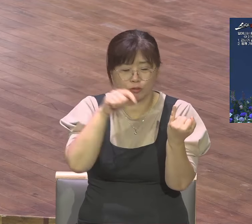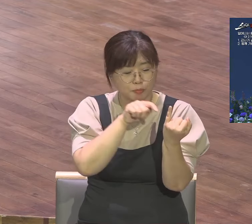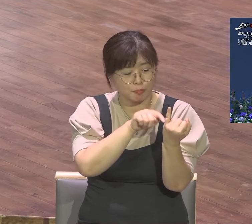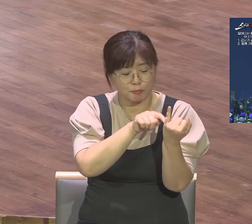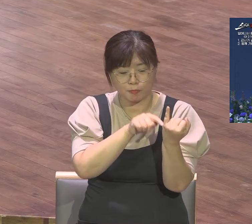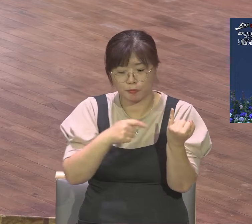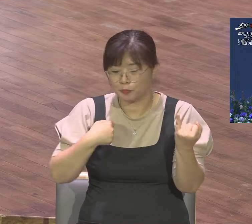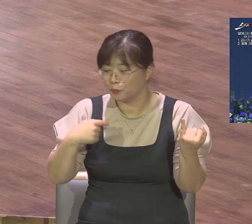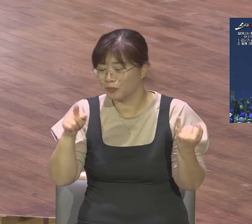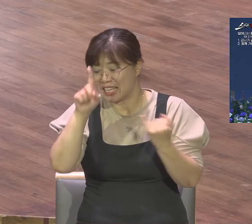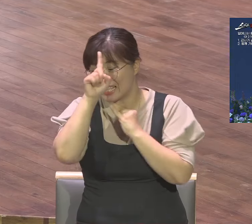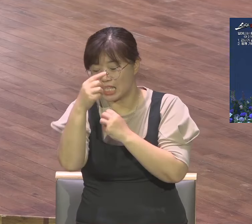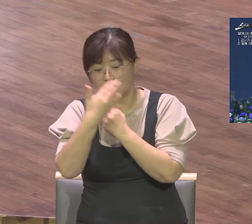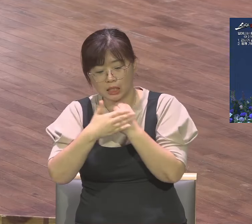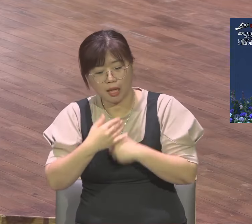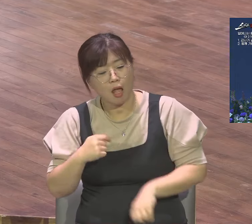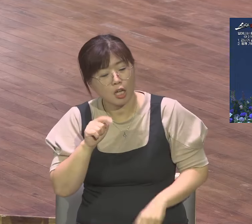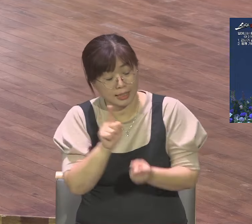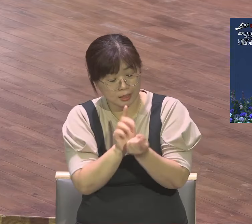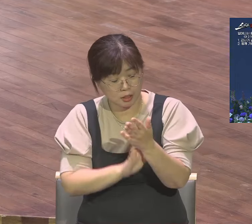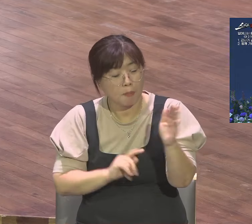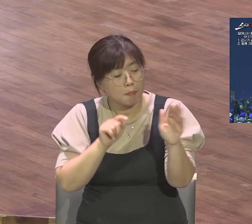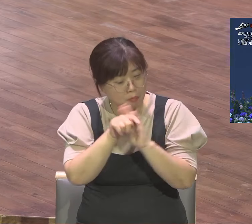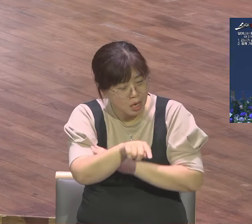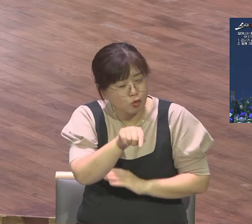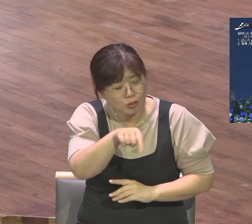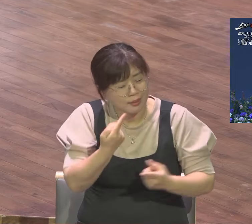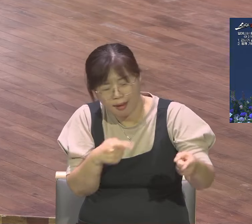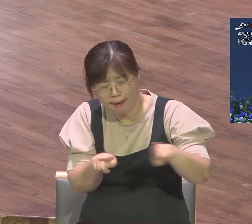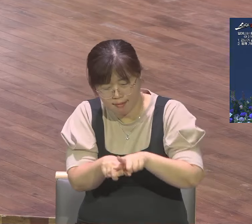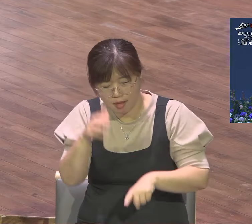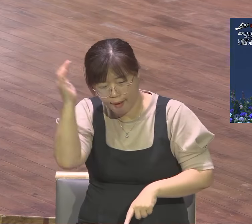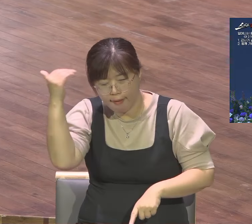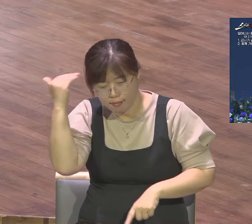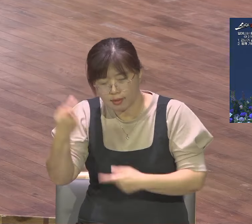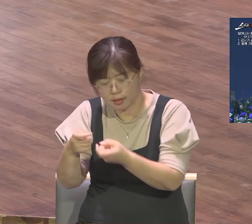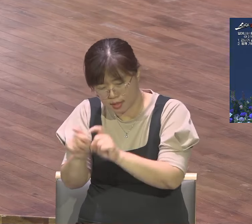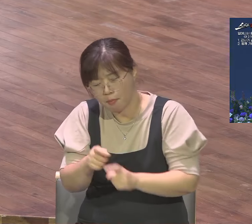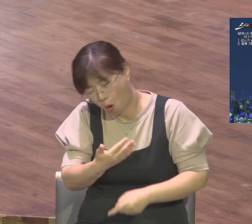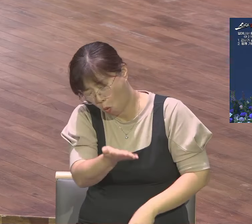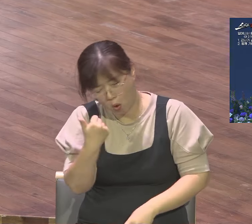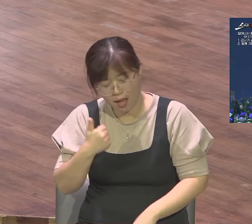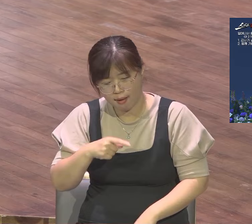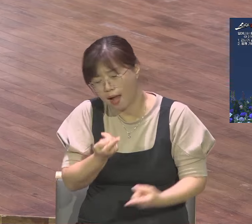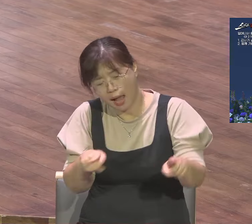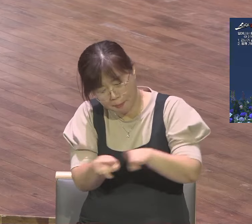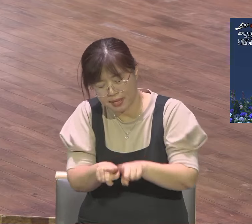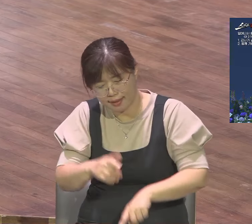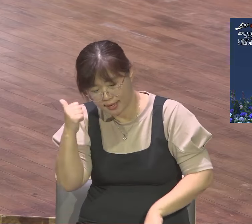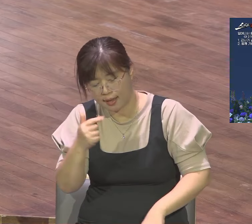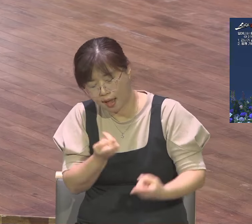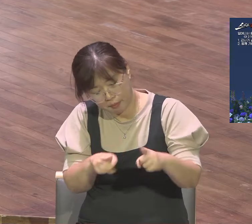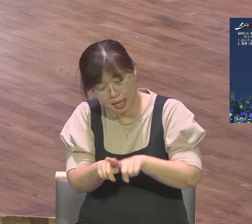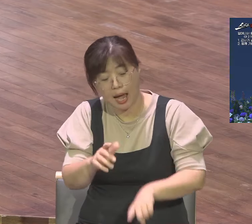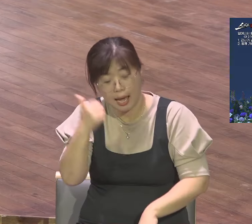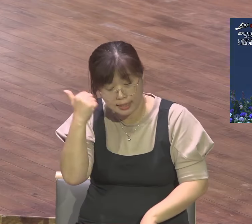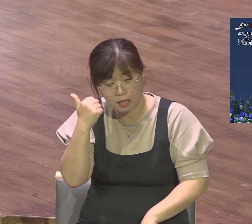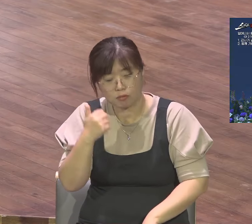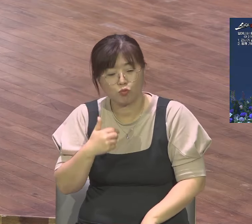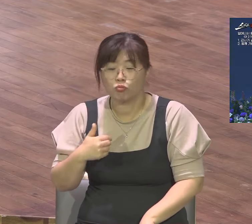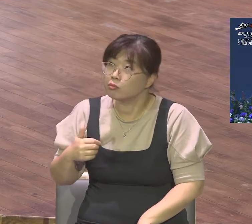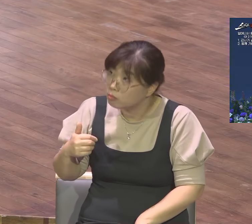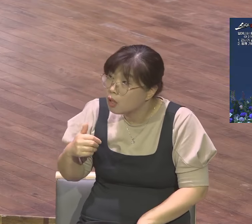했는데 좋은 결과가 나왔죠. 신앙생활도 이렇게 일어나서 함께 가는